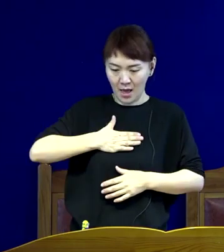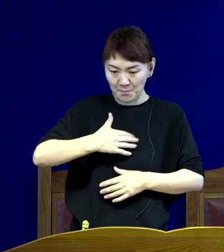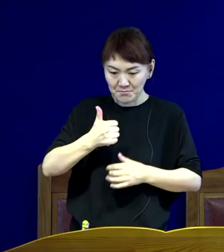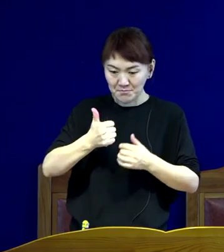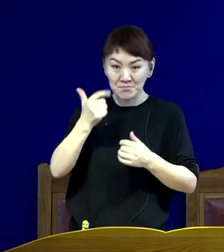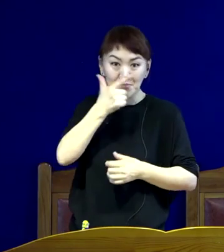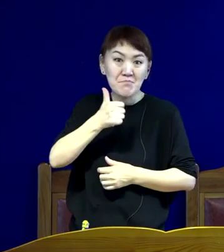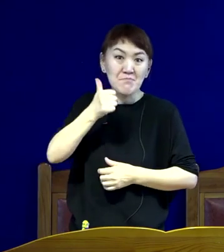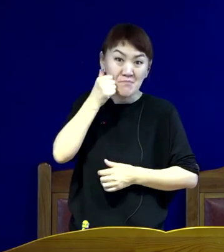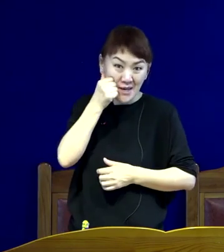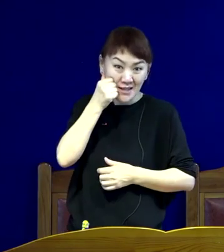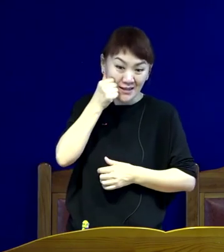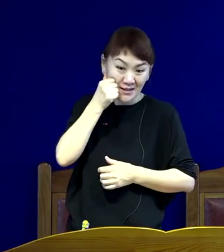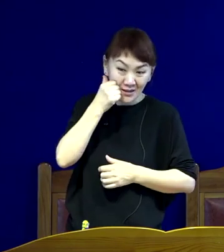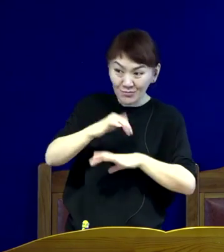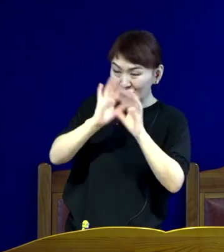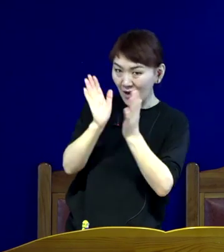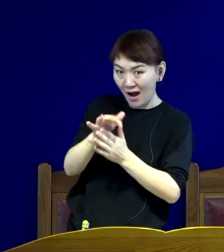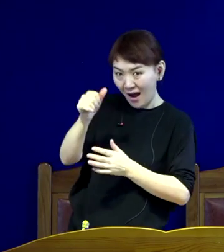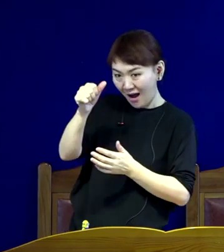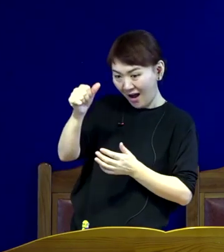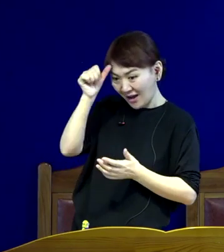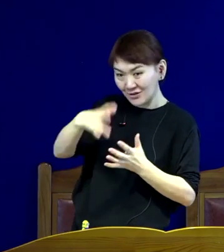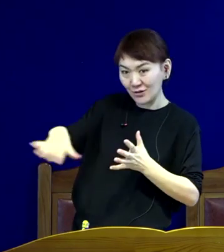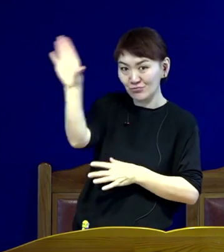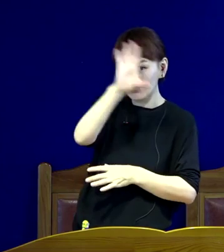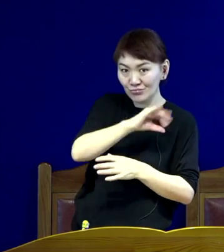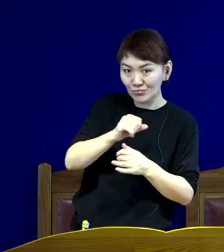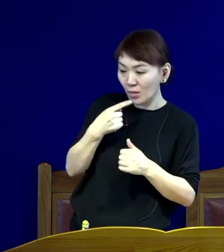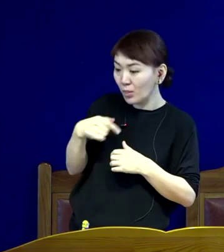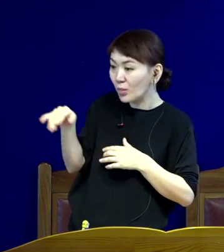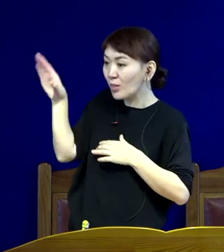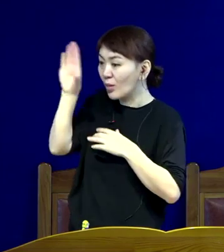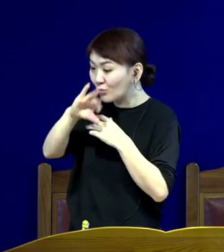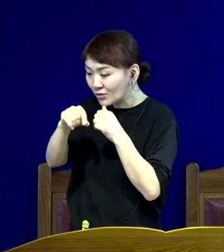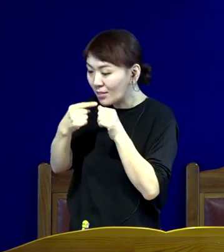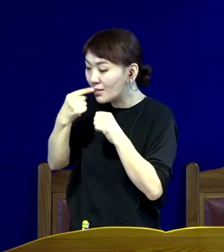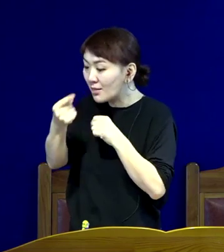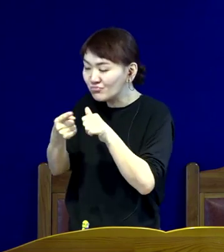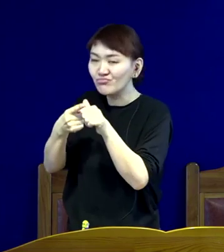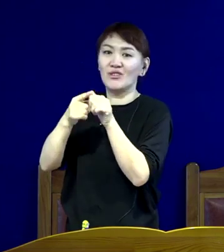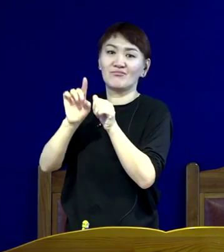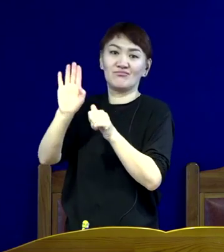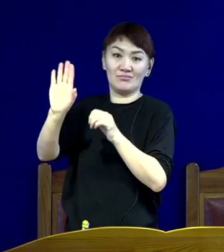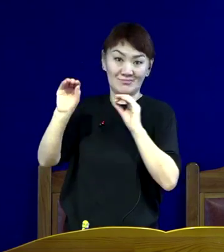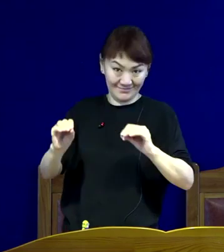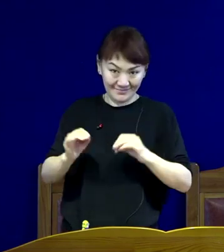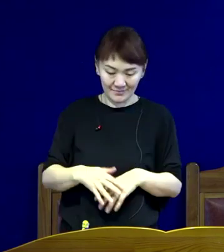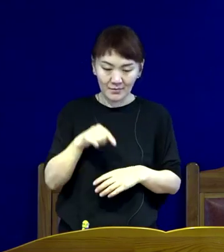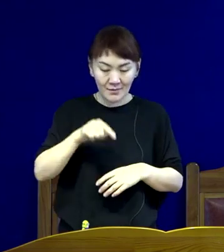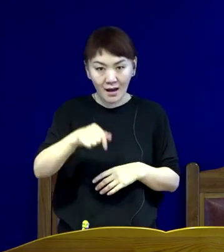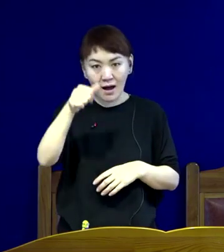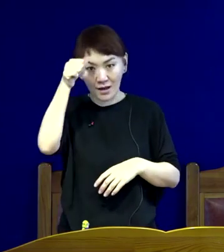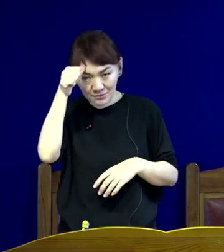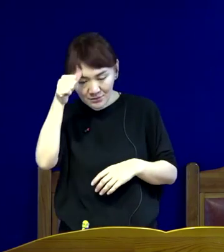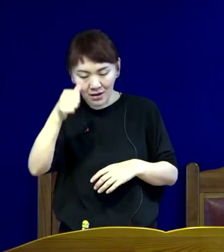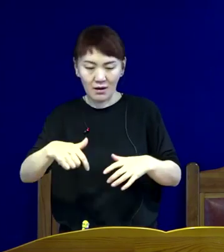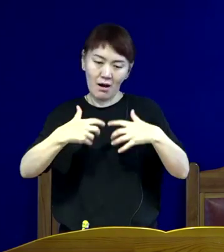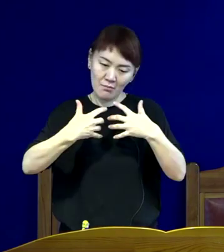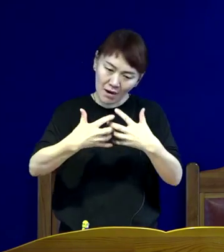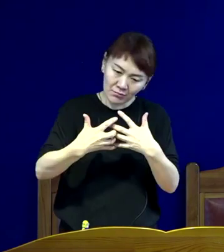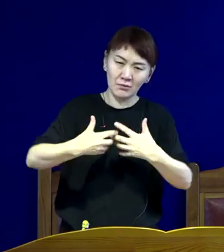바가 곧 그 이름이라. 아담이 모든 육축과 공중의 새와 들의 모든 짐승에게